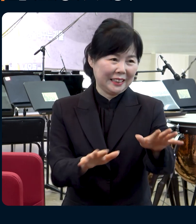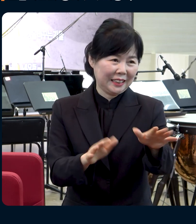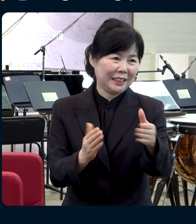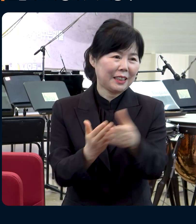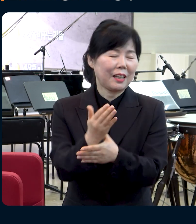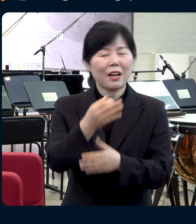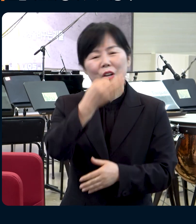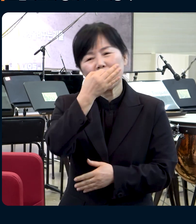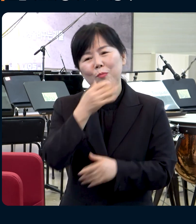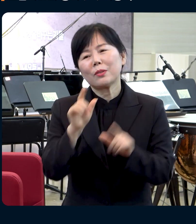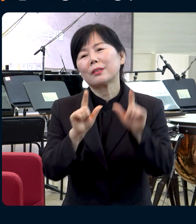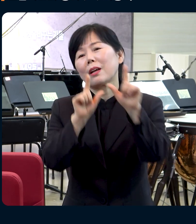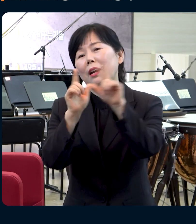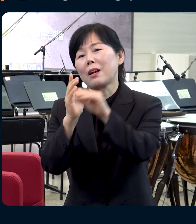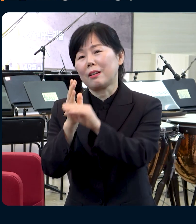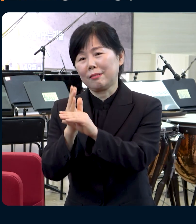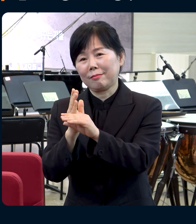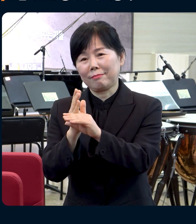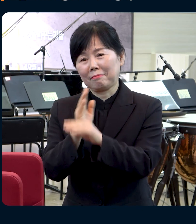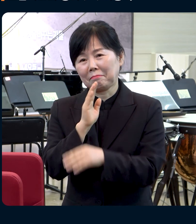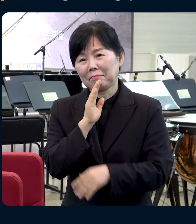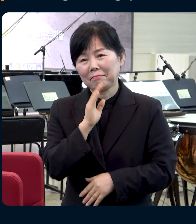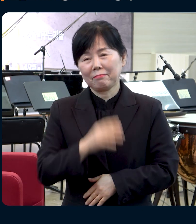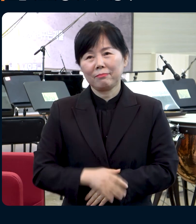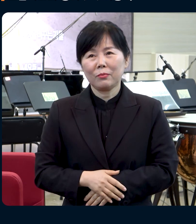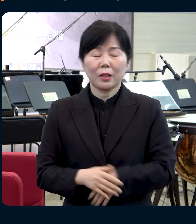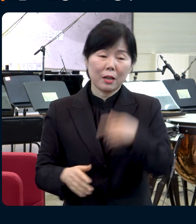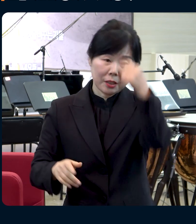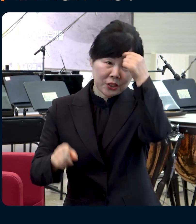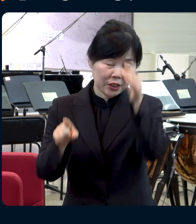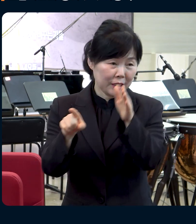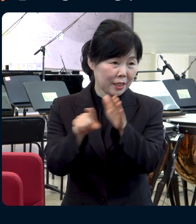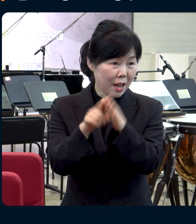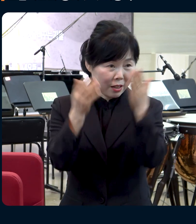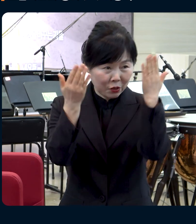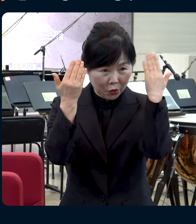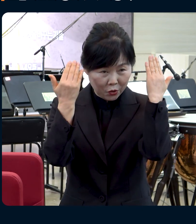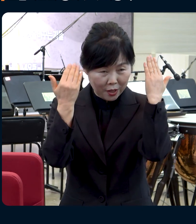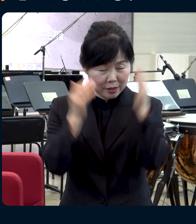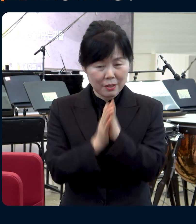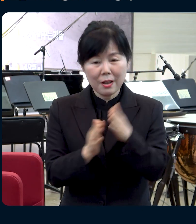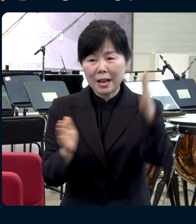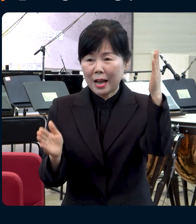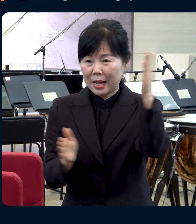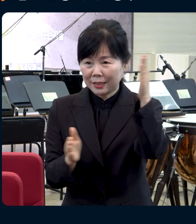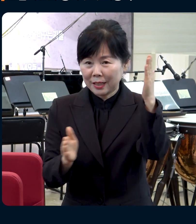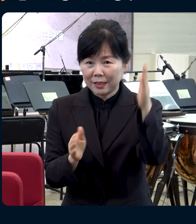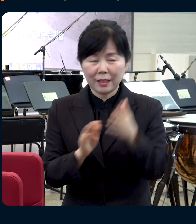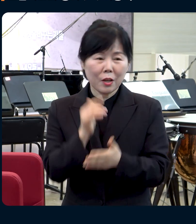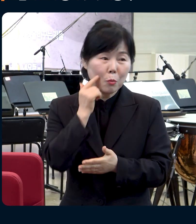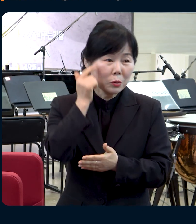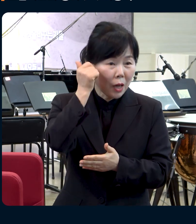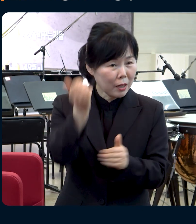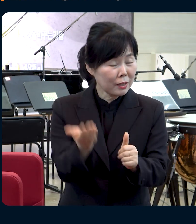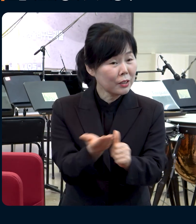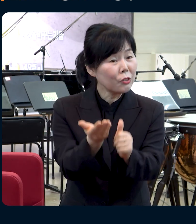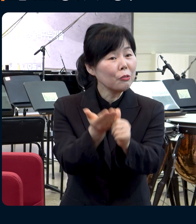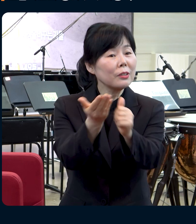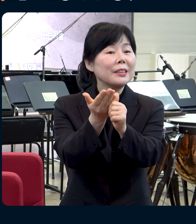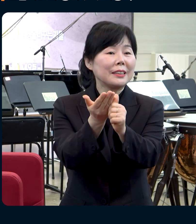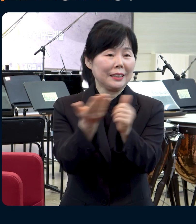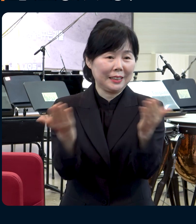통과하고 있습니다. 여러분, 저는 신학교에서 우리 미래의 말씀의 종들을 섬기고 우리 한국교회를 섬기는 일을 하고